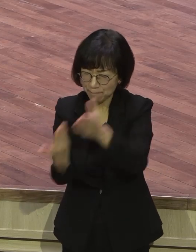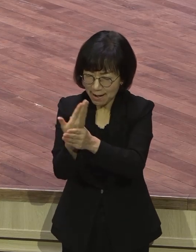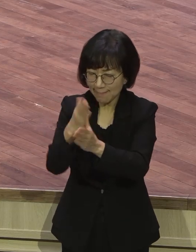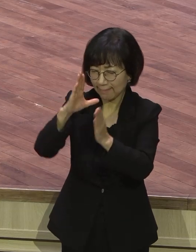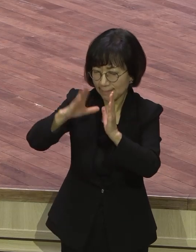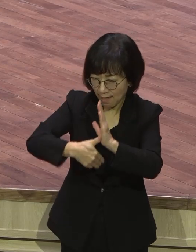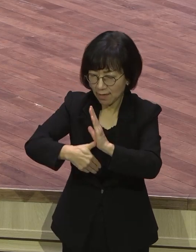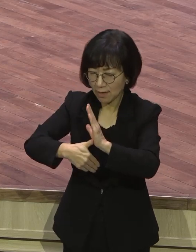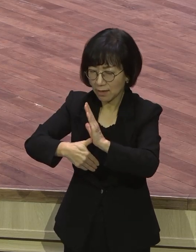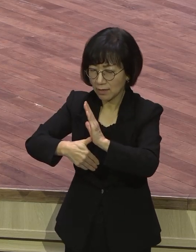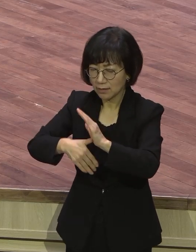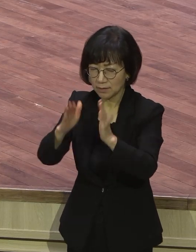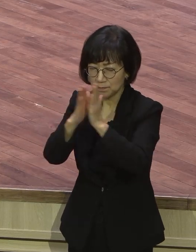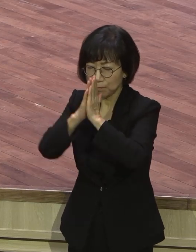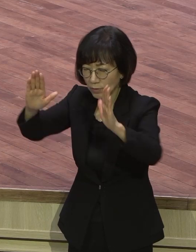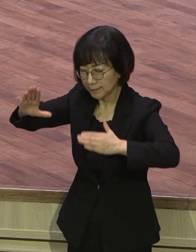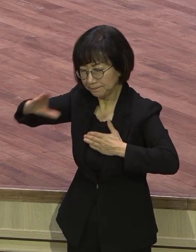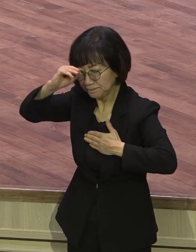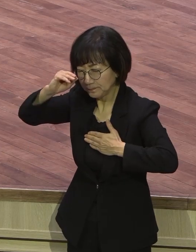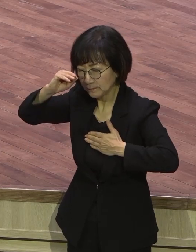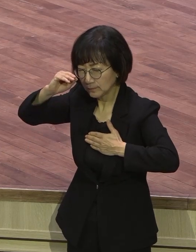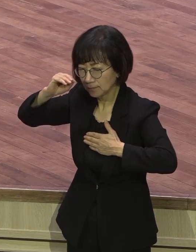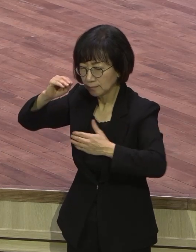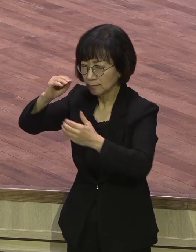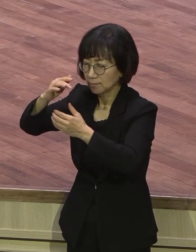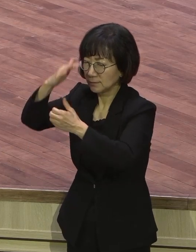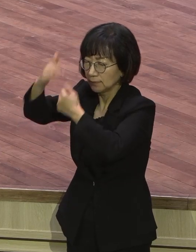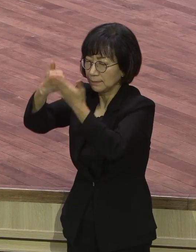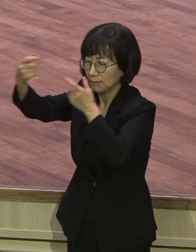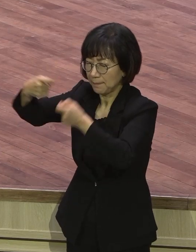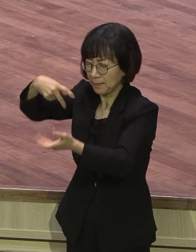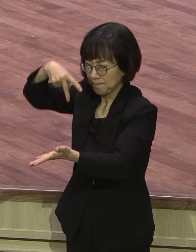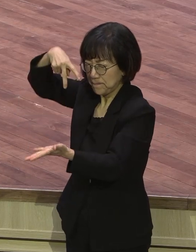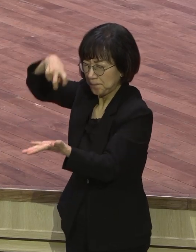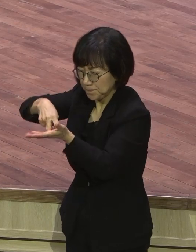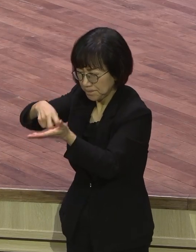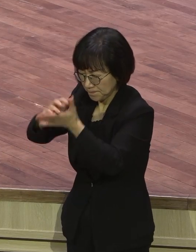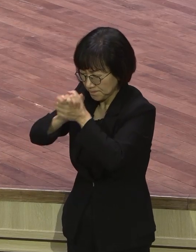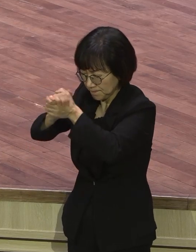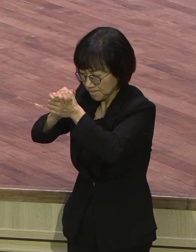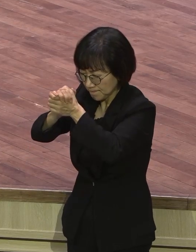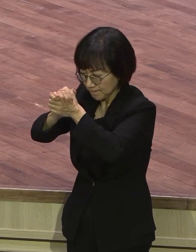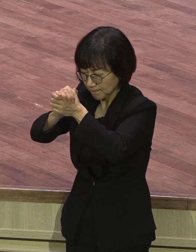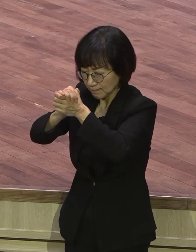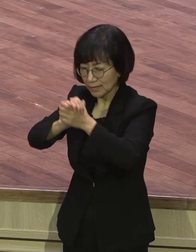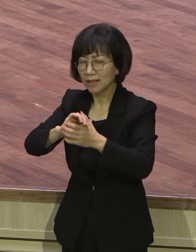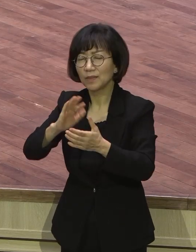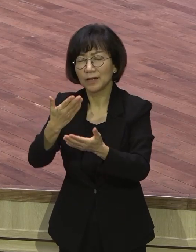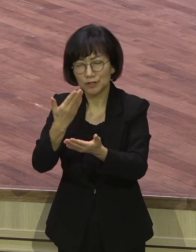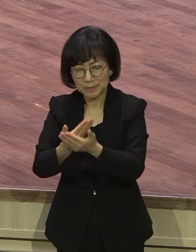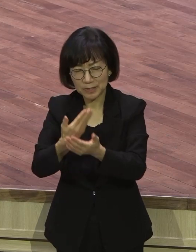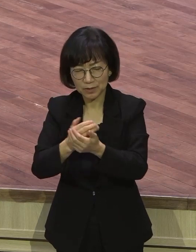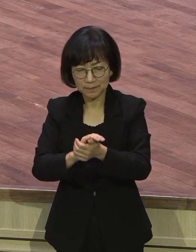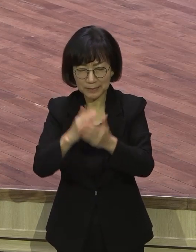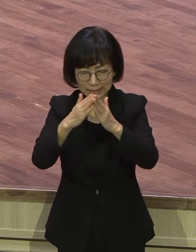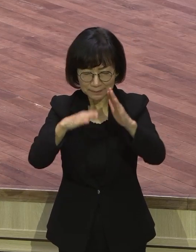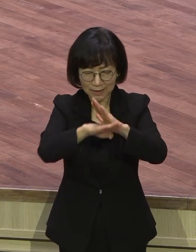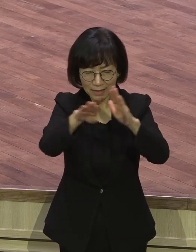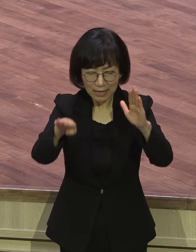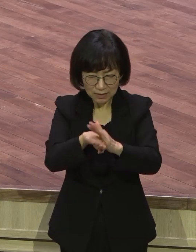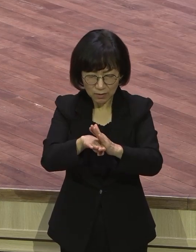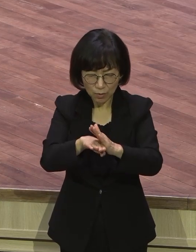꿇는 모세처럼 기도의 성부사들이 되게 하야 주옵소서 가정가정에 문제없는 가정이 없고